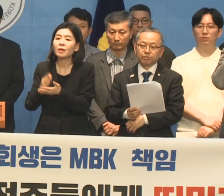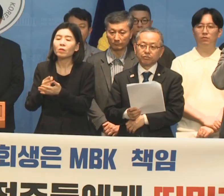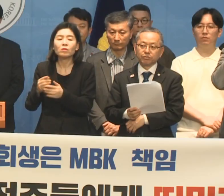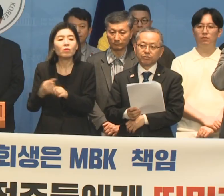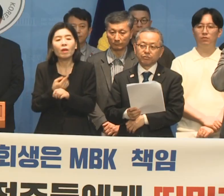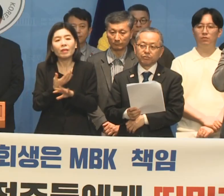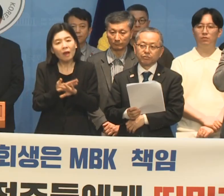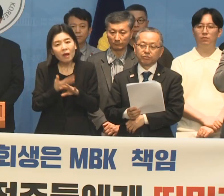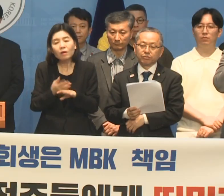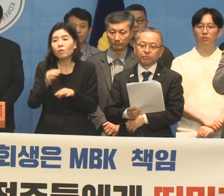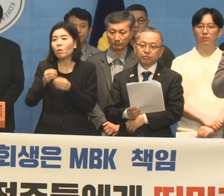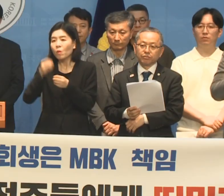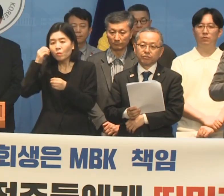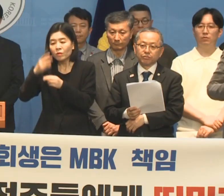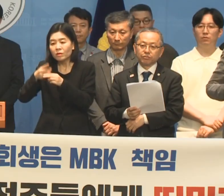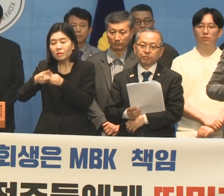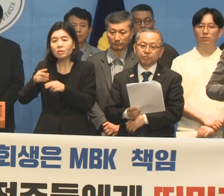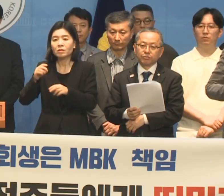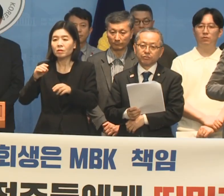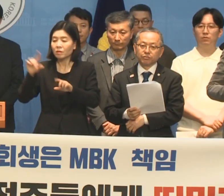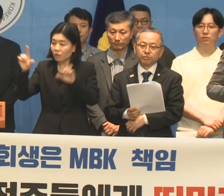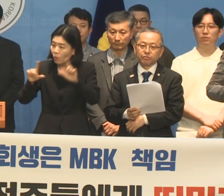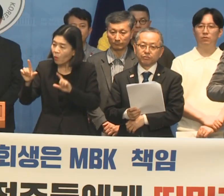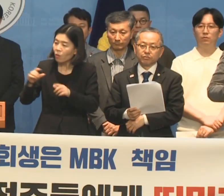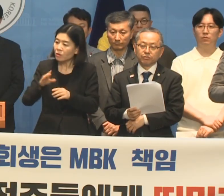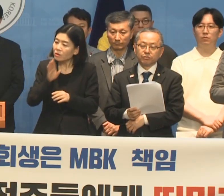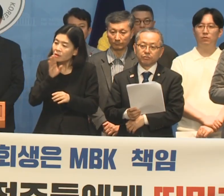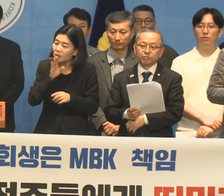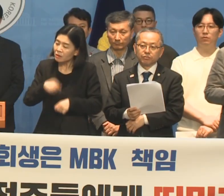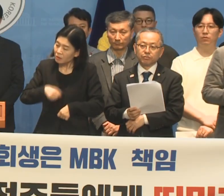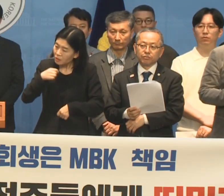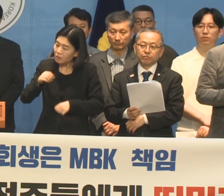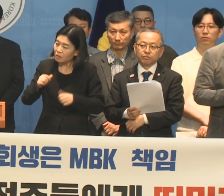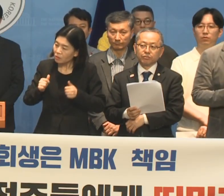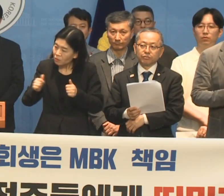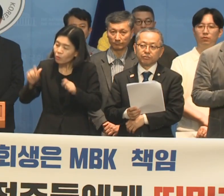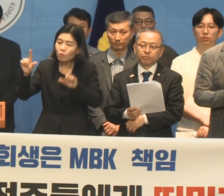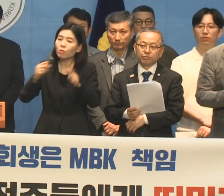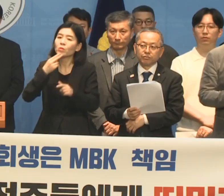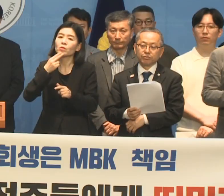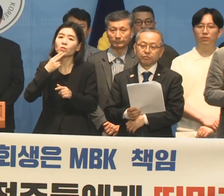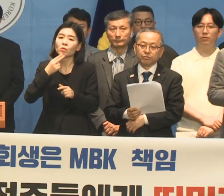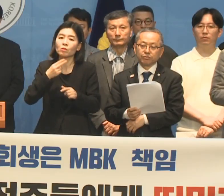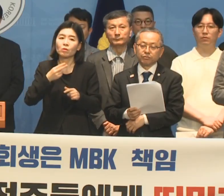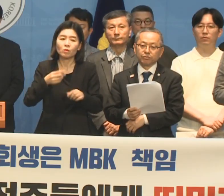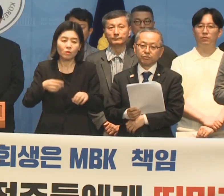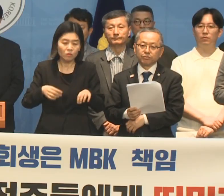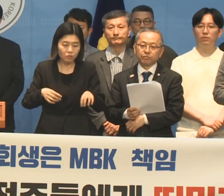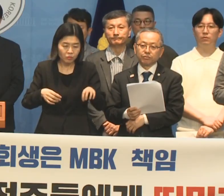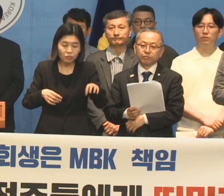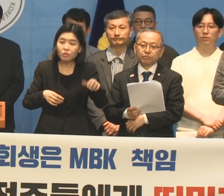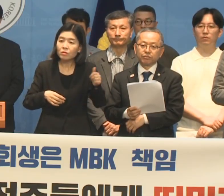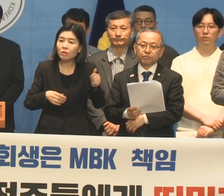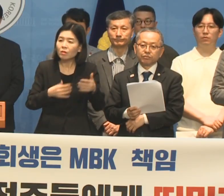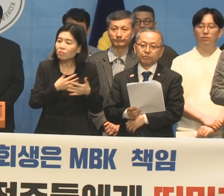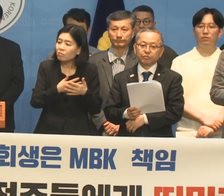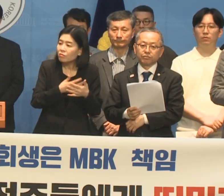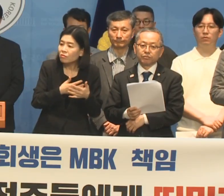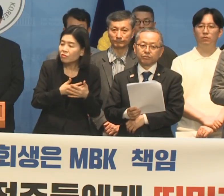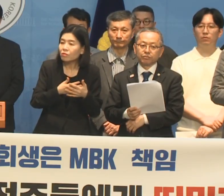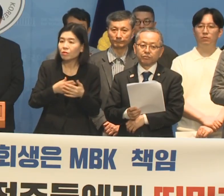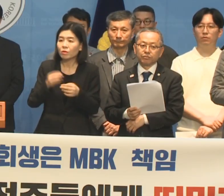대한 성실한 태도를 보이지 않고 있습니다. 불안해하는 점주들에게 홈플러스는 계약대로